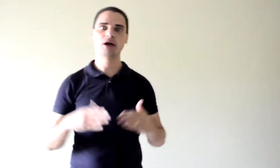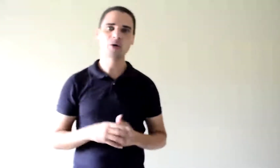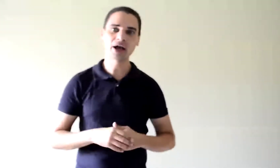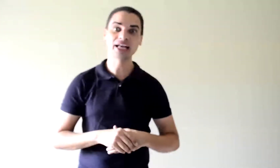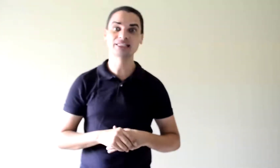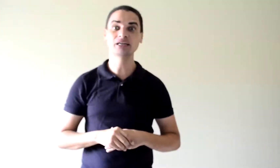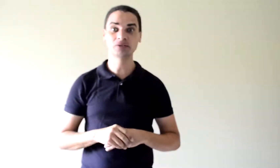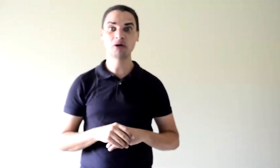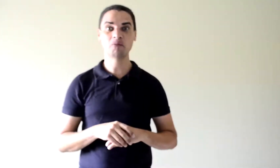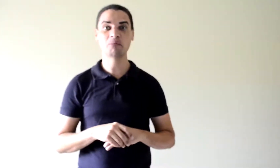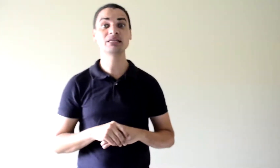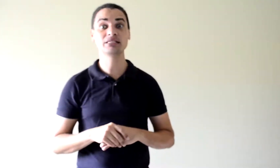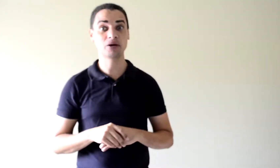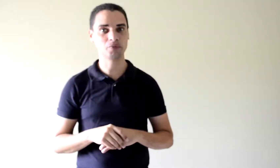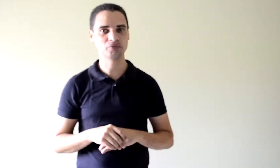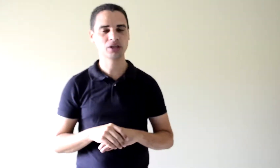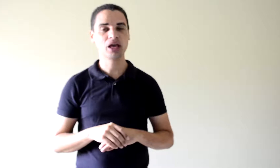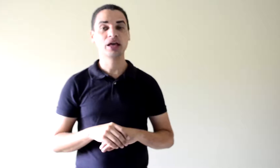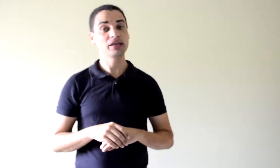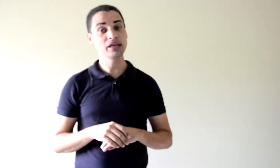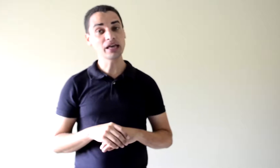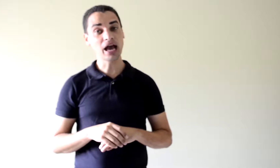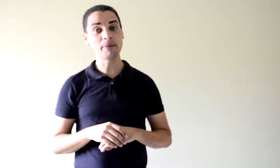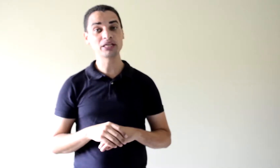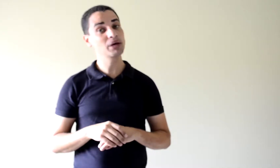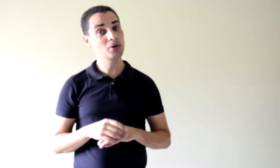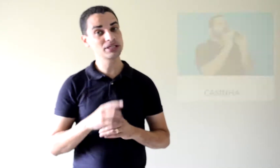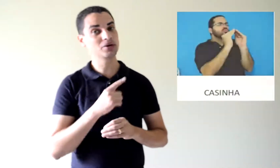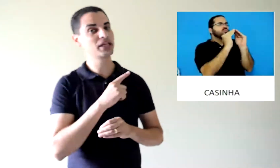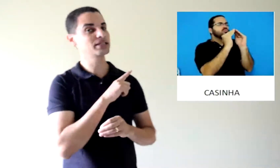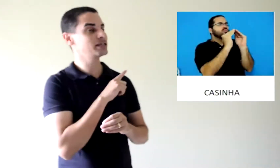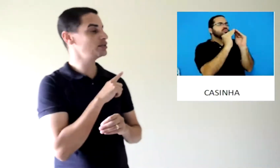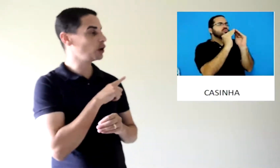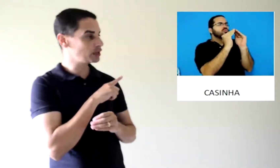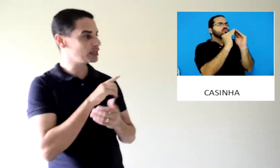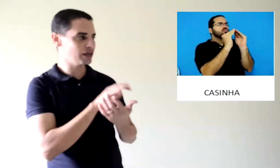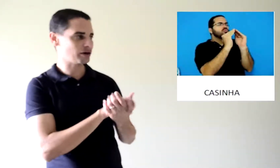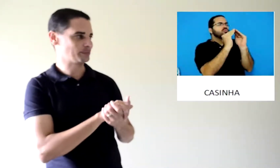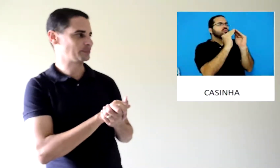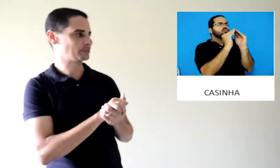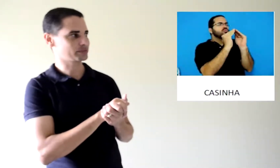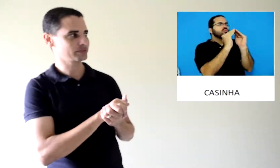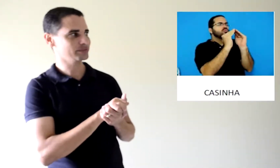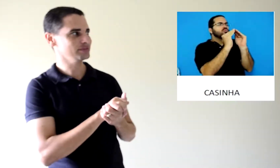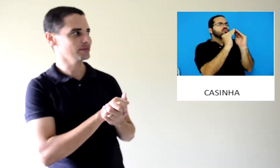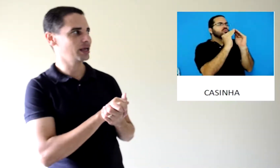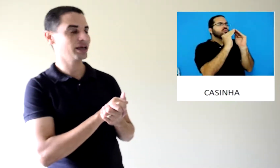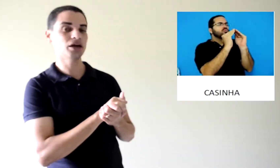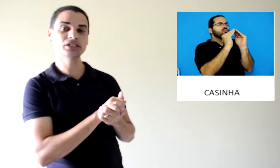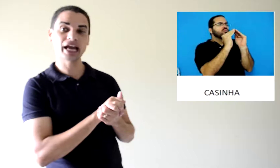um casão, né, uma mansão. E a mesma coisa acontece nesse outro aqui, ó, que é o de